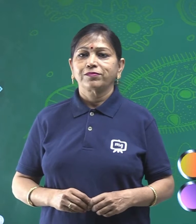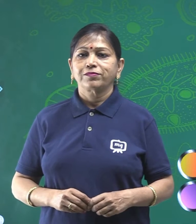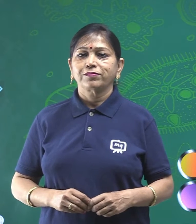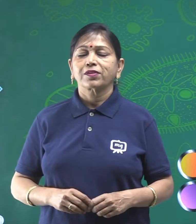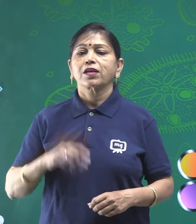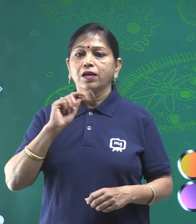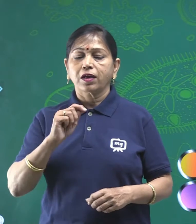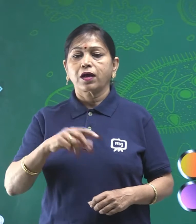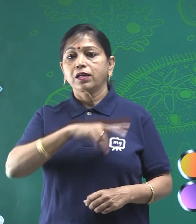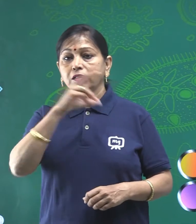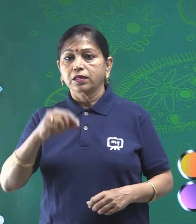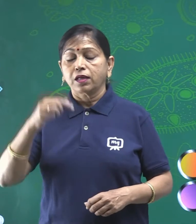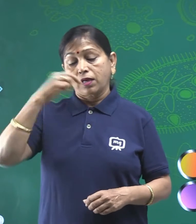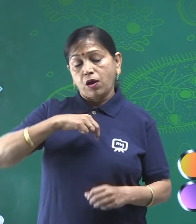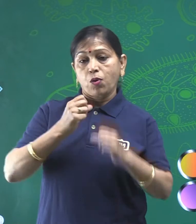कार्य तथा ऊर्जा